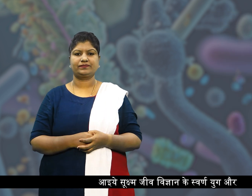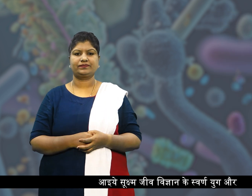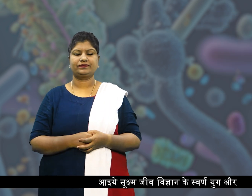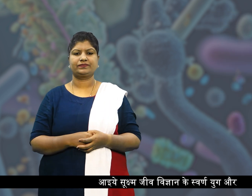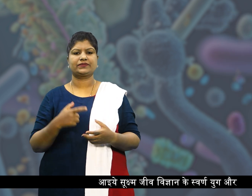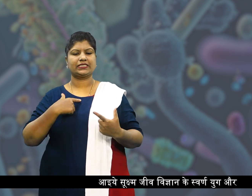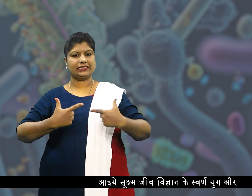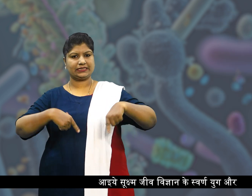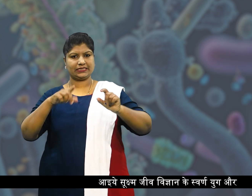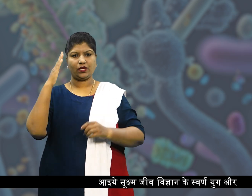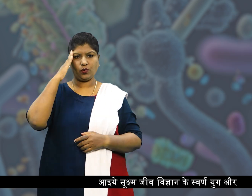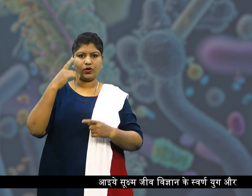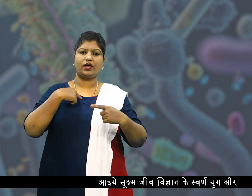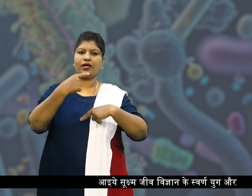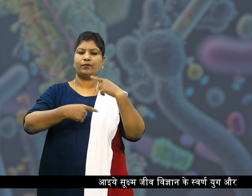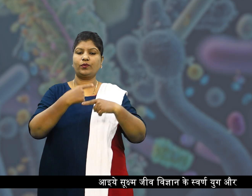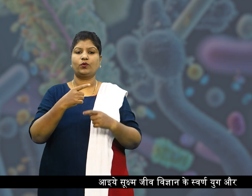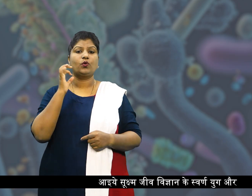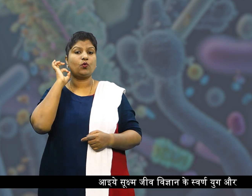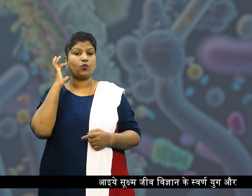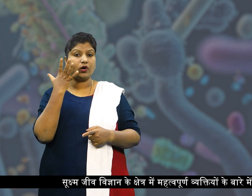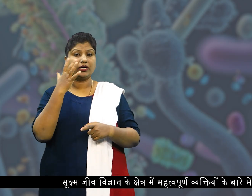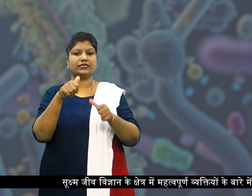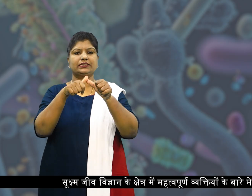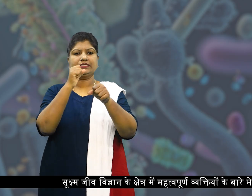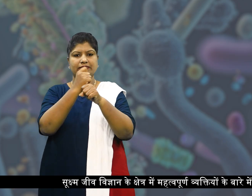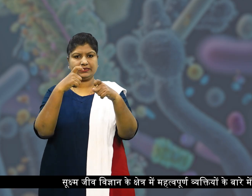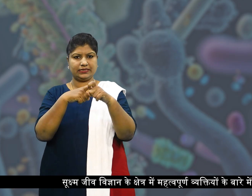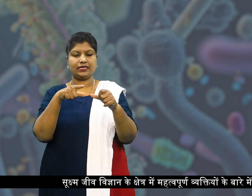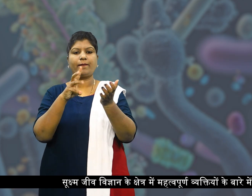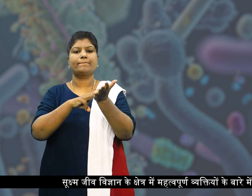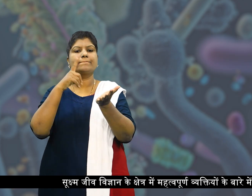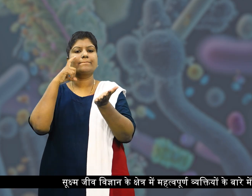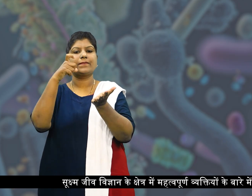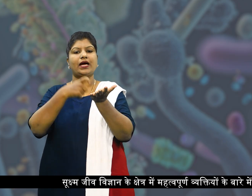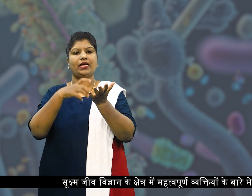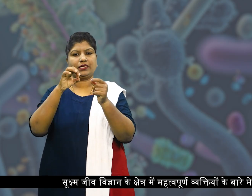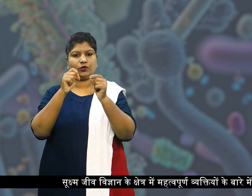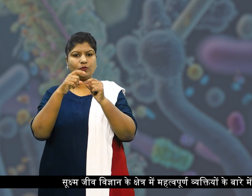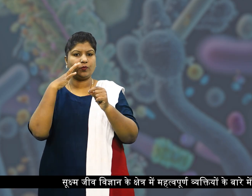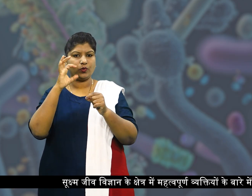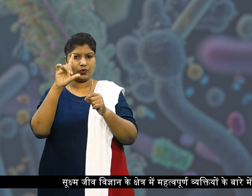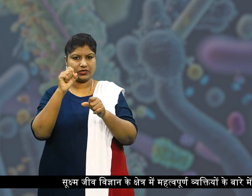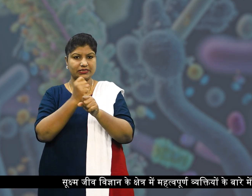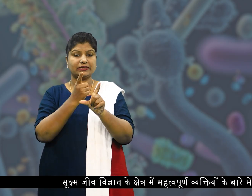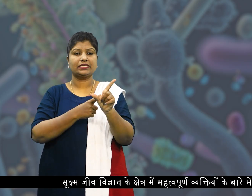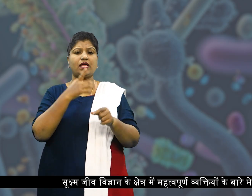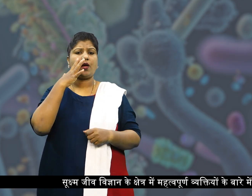आइए सूक्ष्म जीव विज्ञान के स्वर्ण युग और सूक्ष्म जीव विज्ञान के क्षेत्र में महत्वपूर्ण व्यक्तियों के बारे में